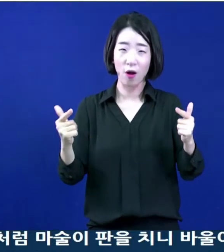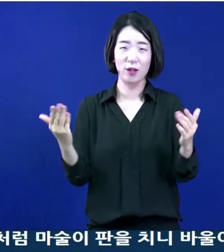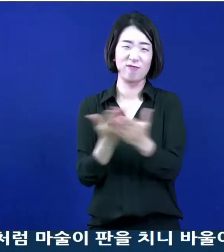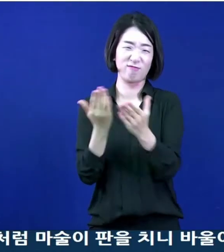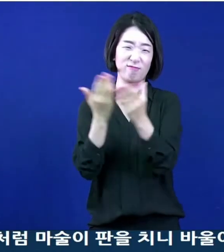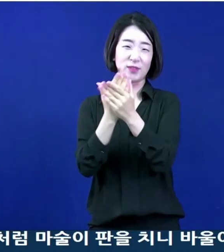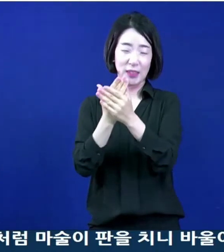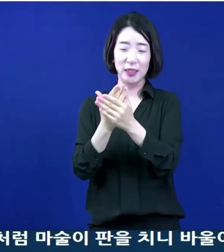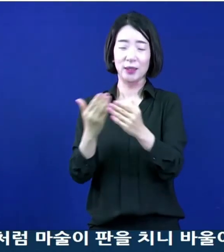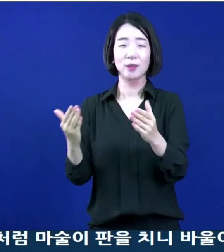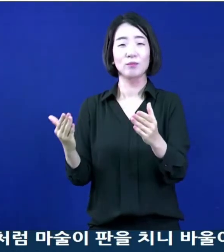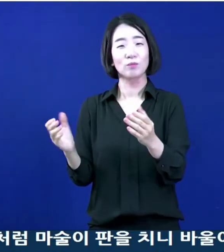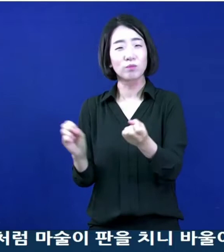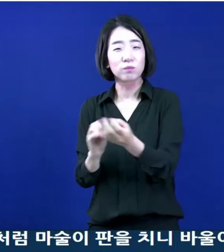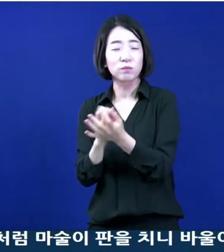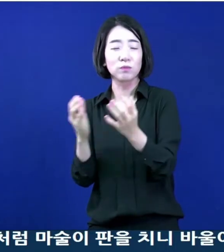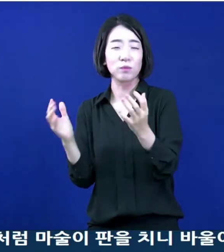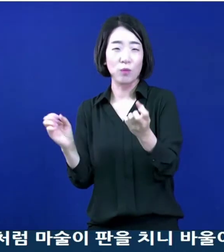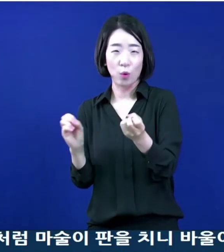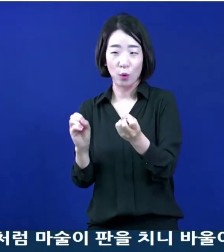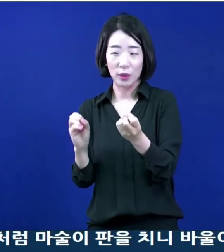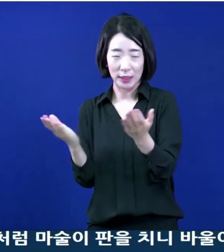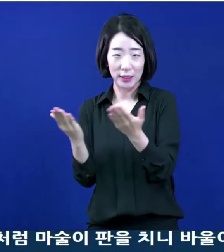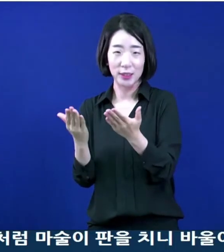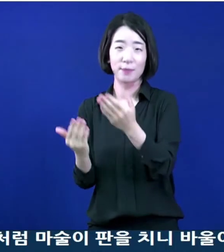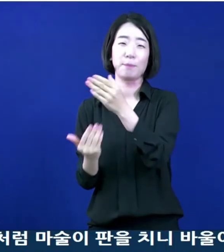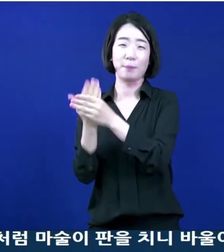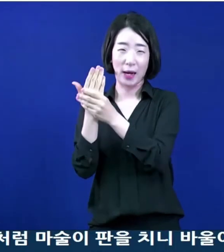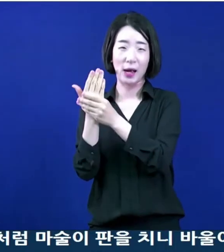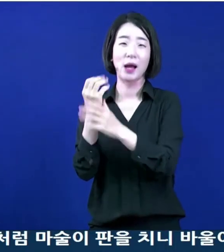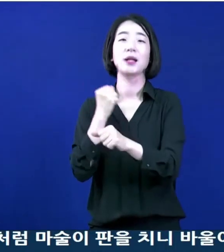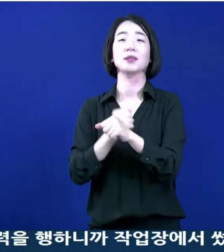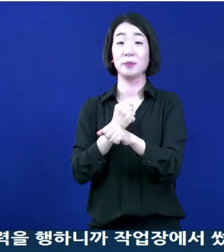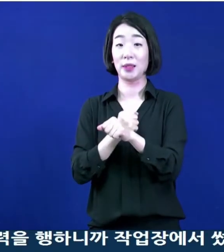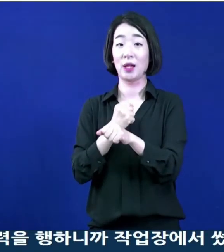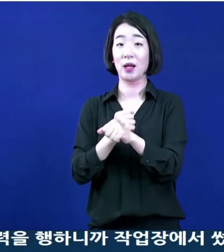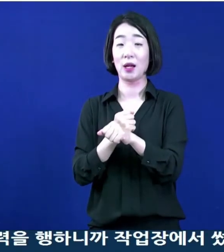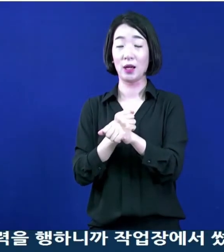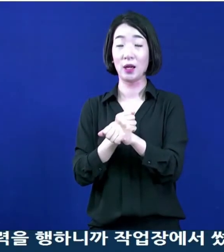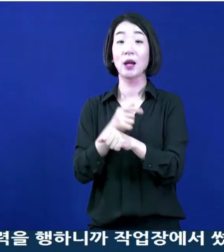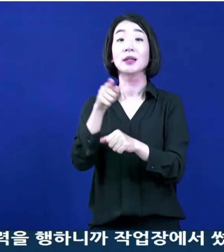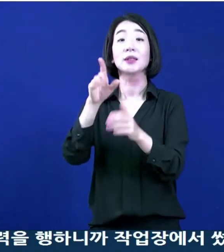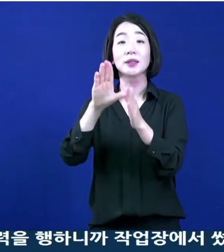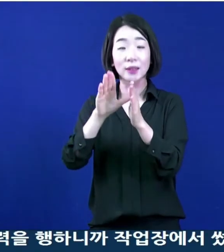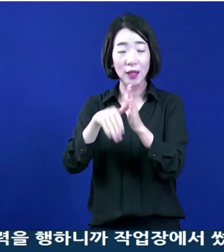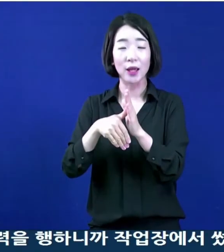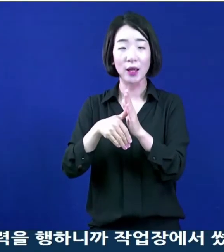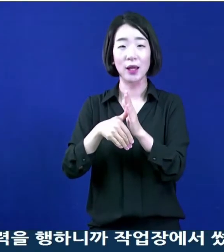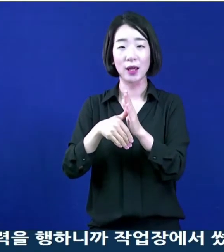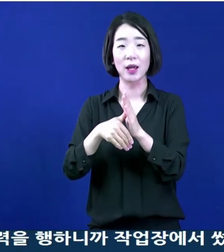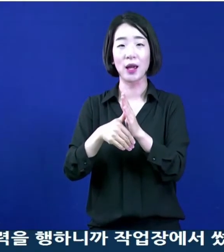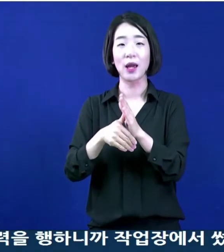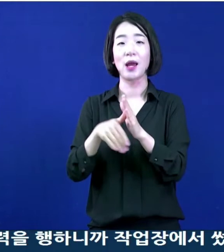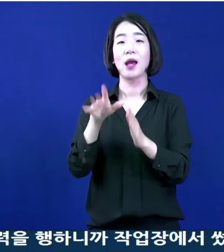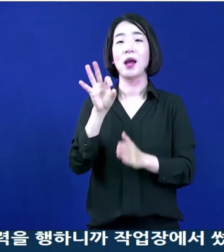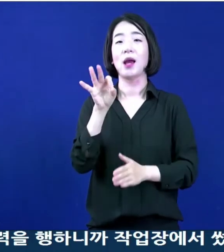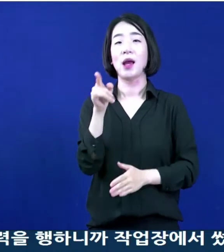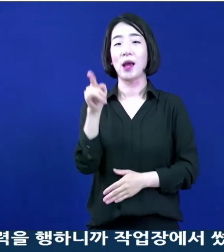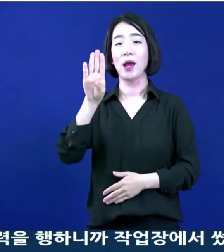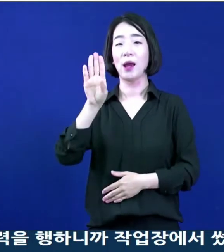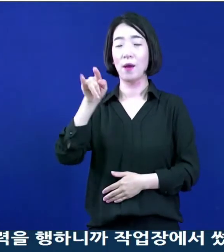도시 사람들이다 보니까 더 복음이 들어가는데 쉬웠는지도 모르겠습니다. 어쨌든 에베소가